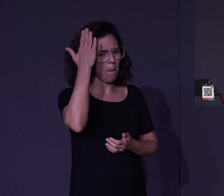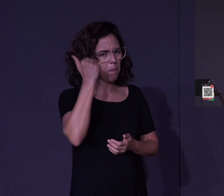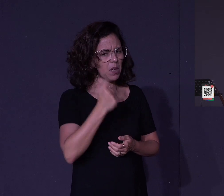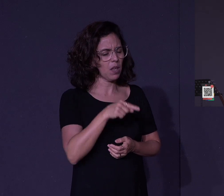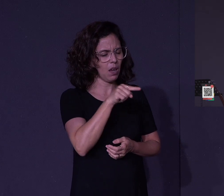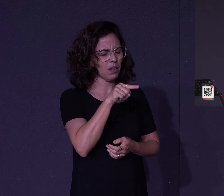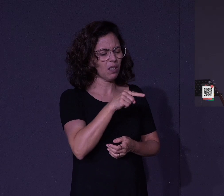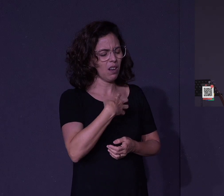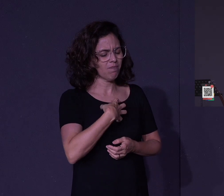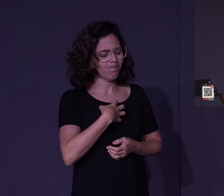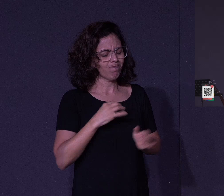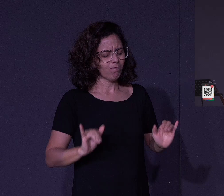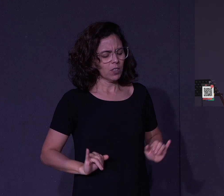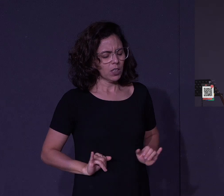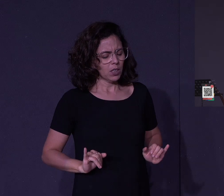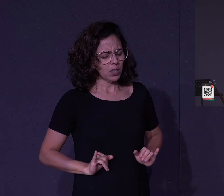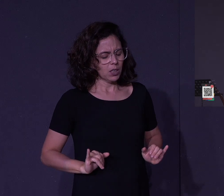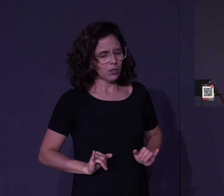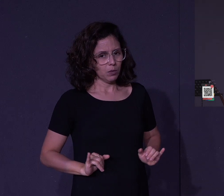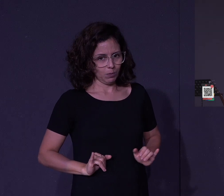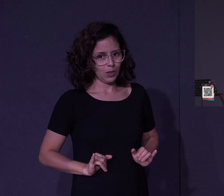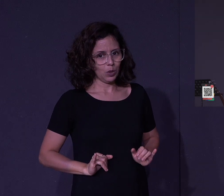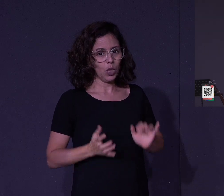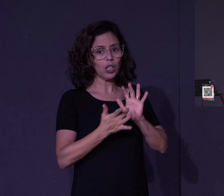por compaixão.